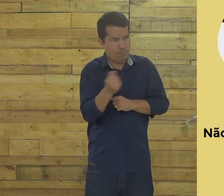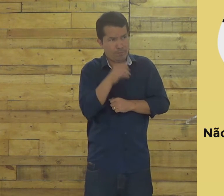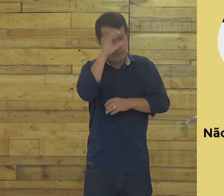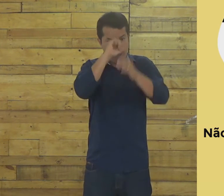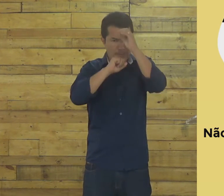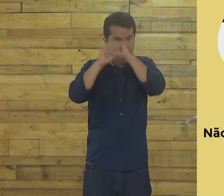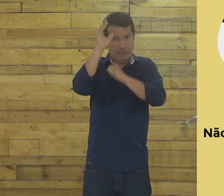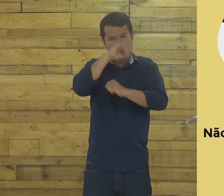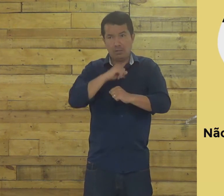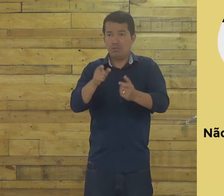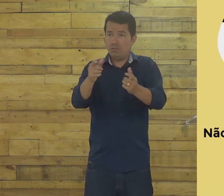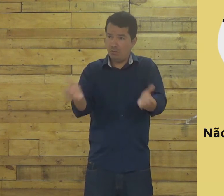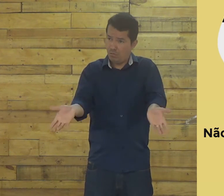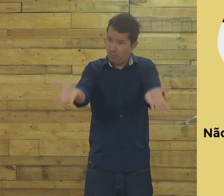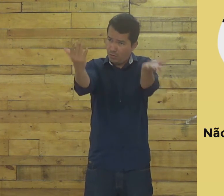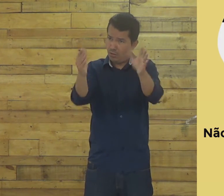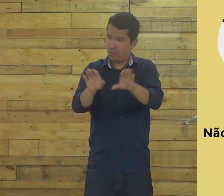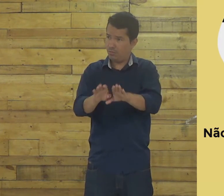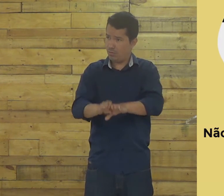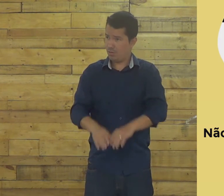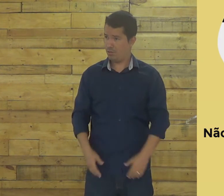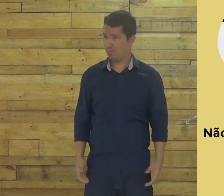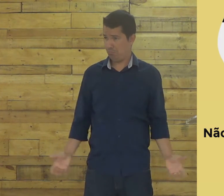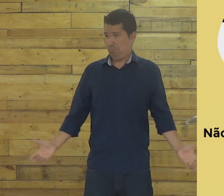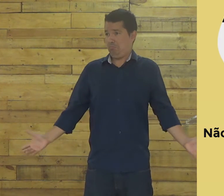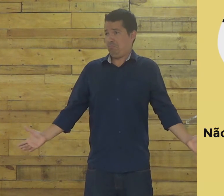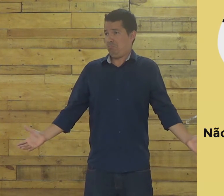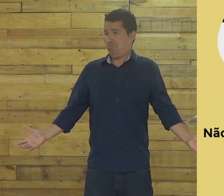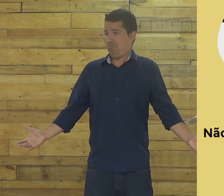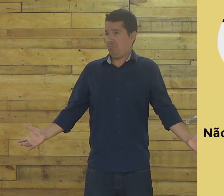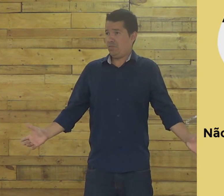Vai, um pouquinho de cada vez, vai aprendendo coisa nova, vai.